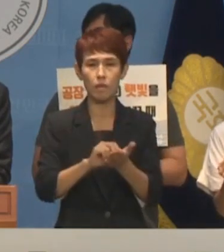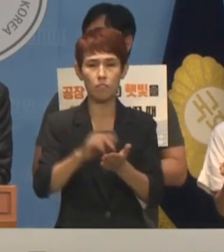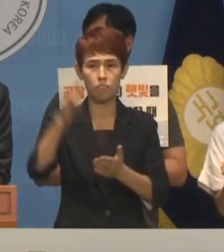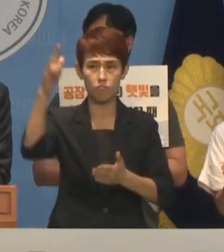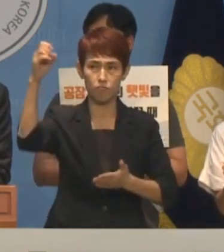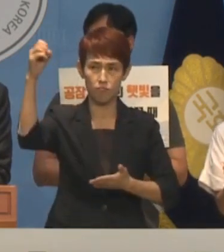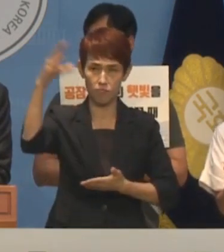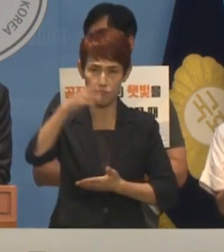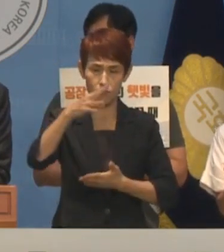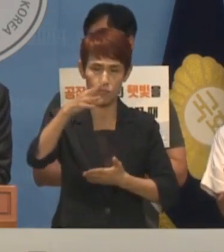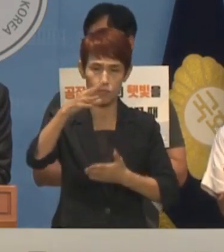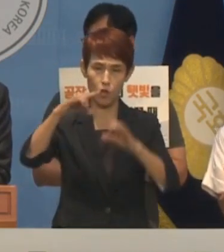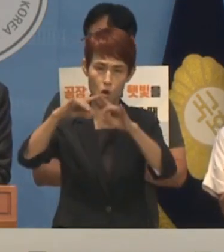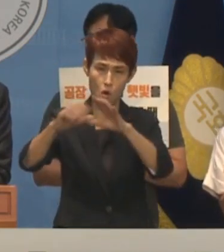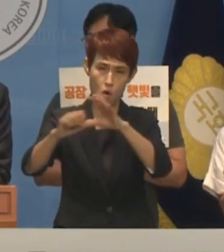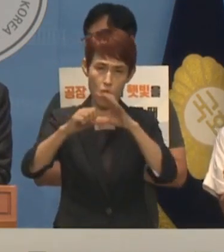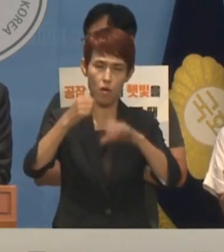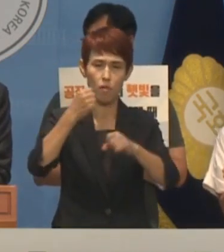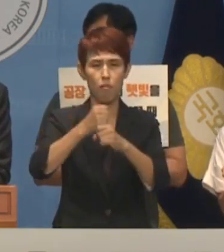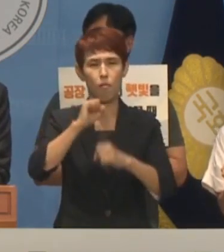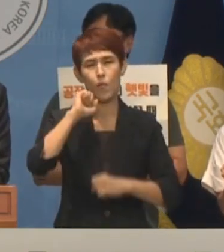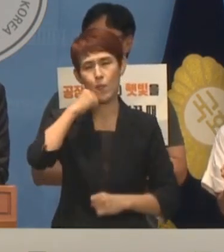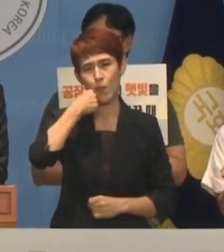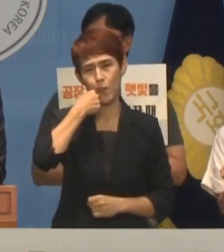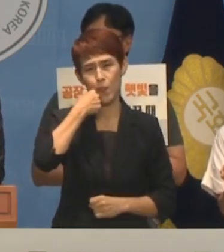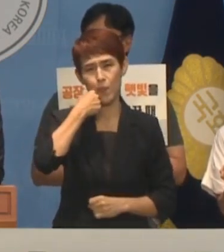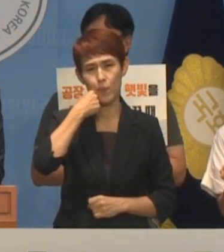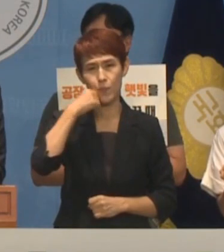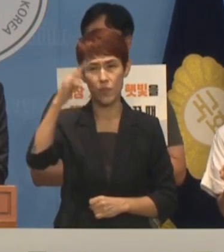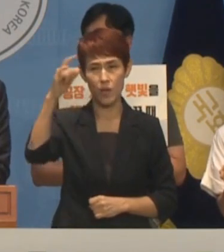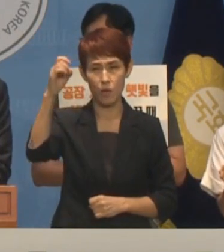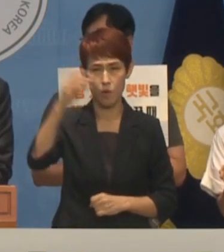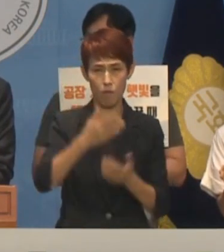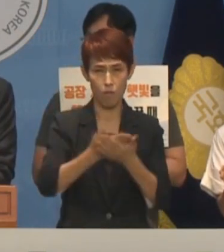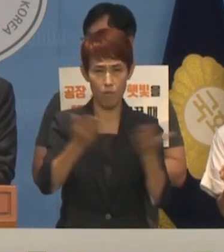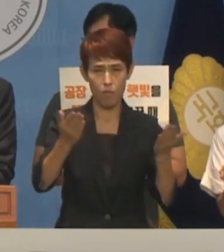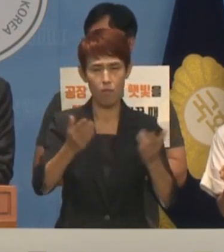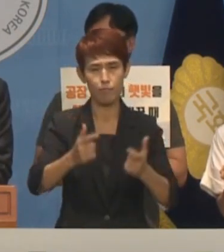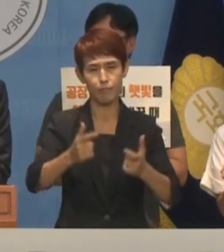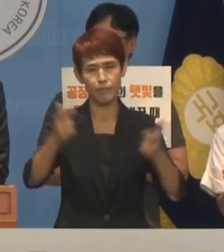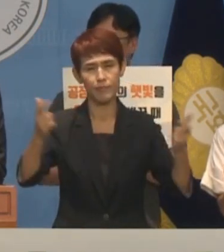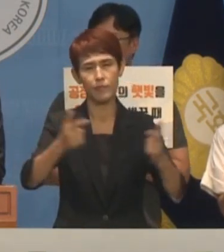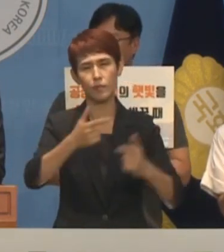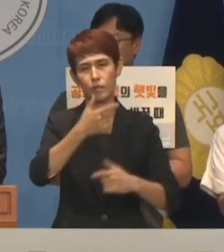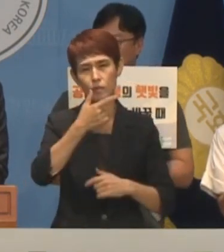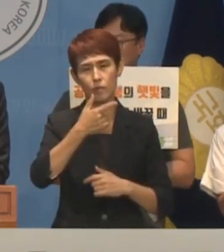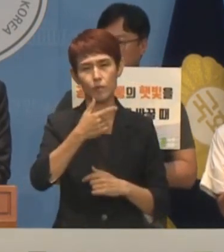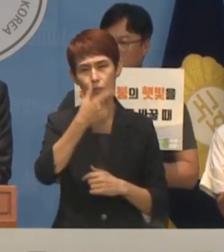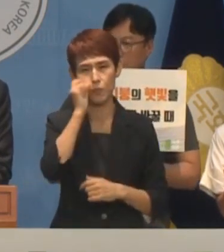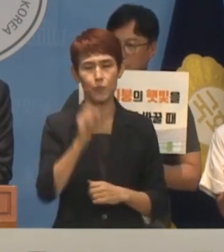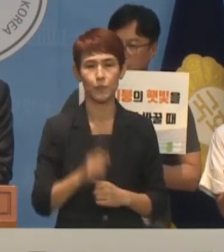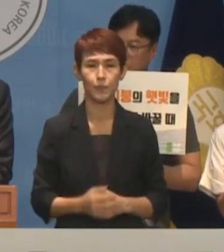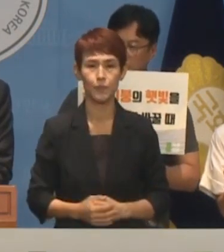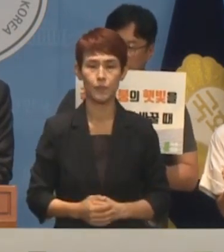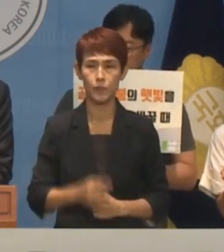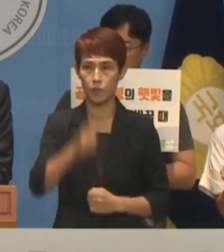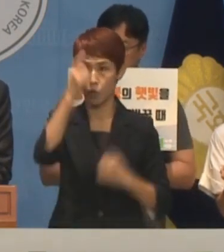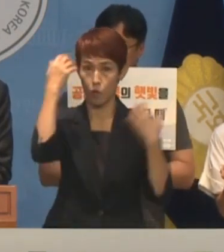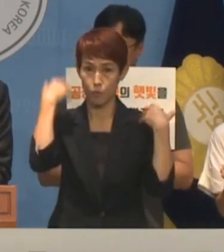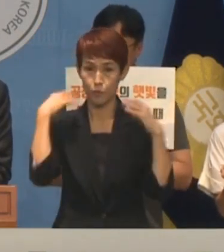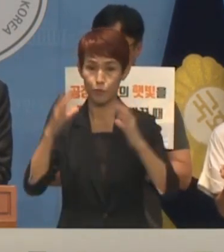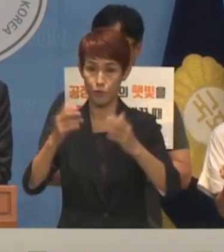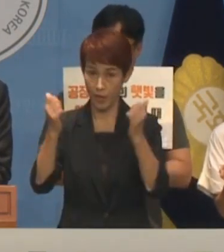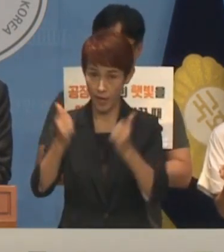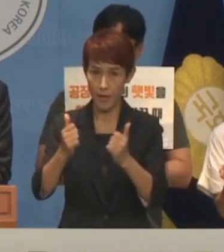어려움을 겪고 있어서 실제 보급의 확대가 더디기 때문입니다. 정부와 국회가 산단